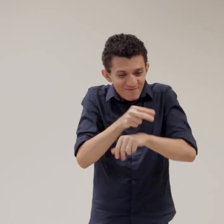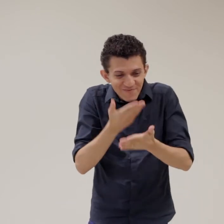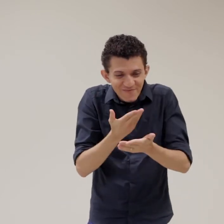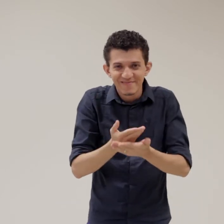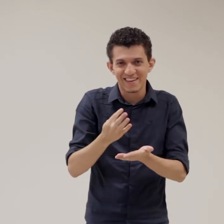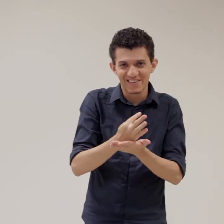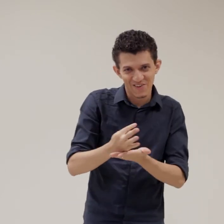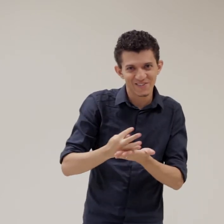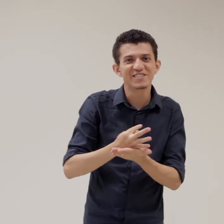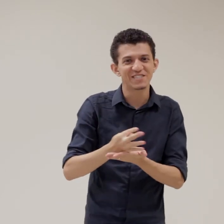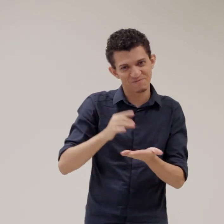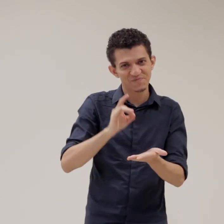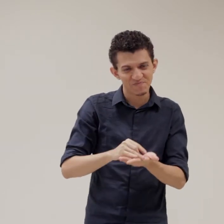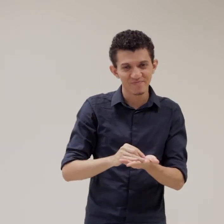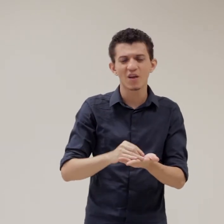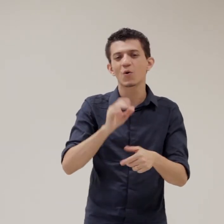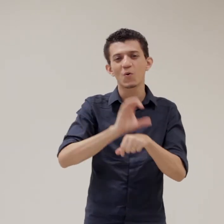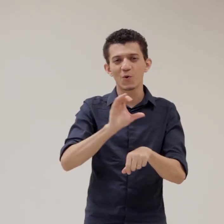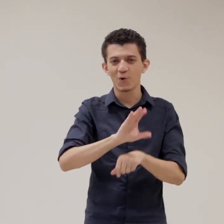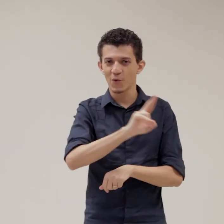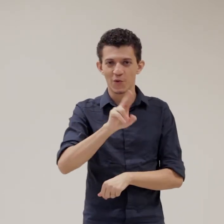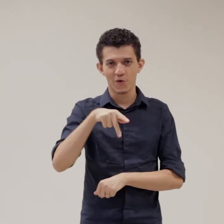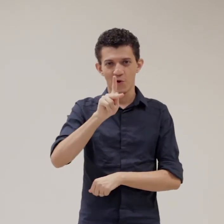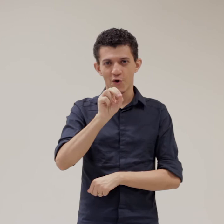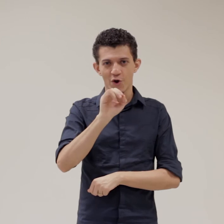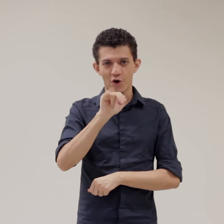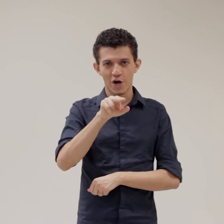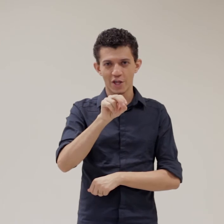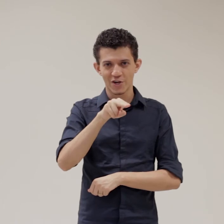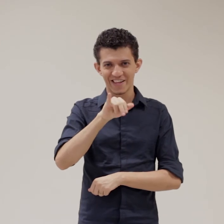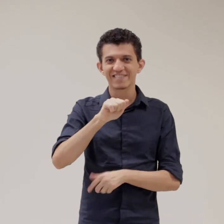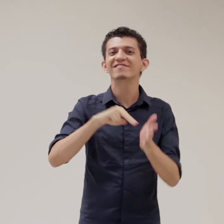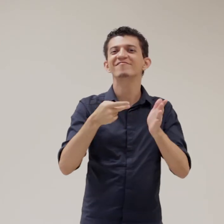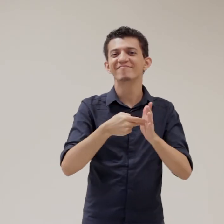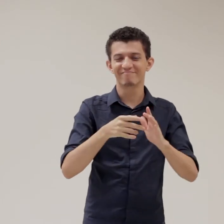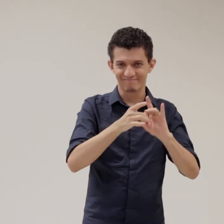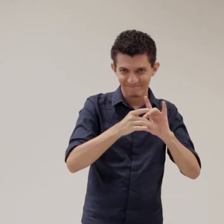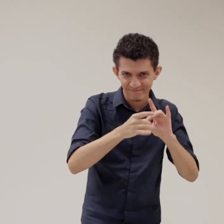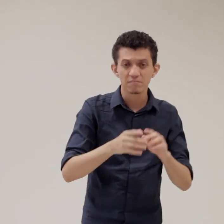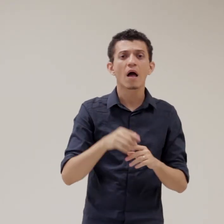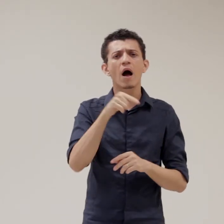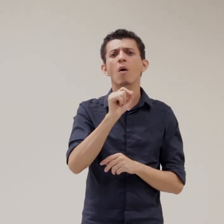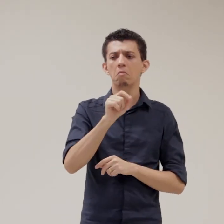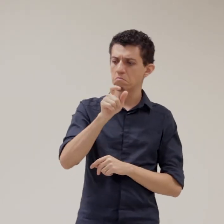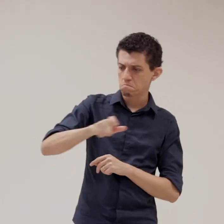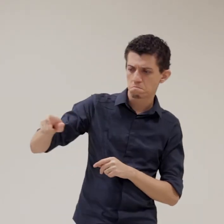2 intérpretes. Casado com a também pastora Gislaine e pai de Daniel, de 18 anos, ambos ouvintes,